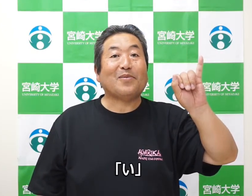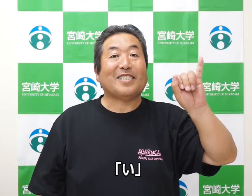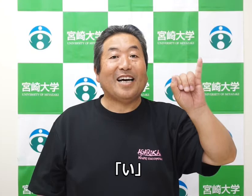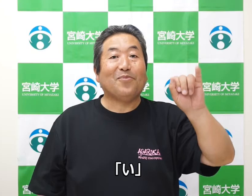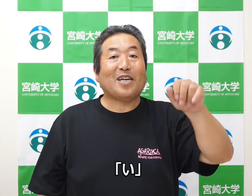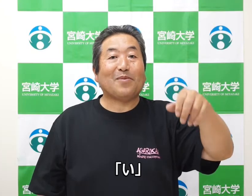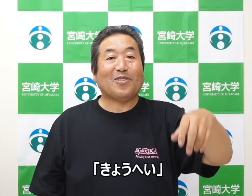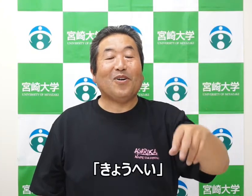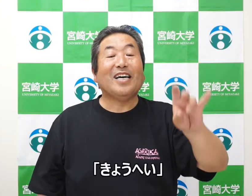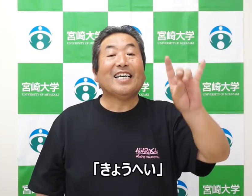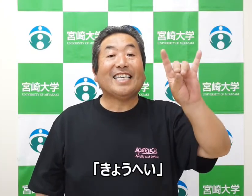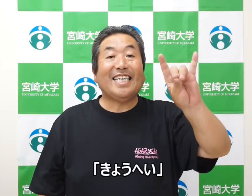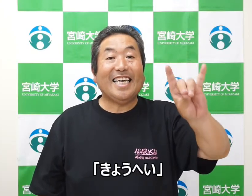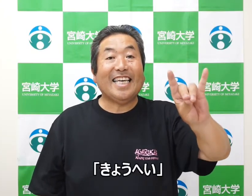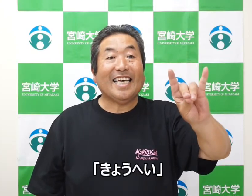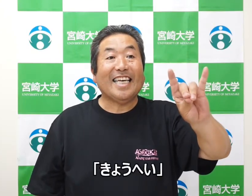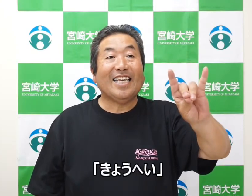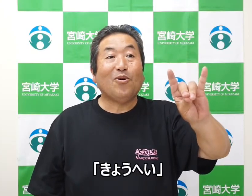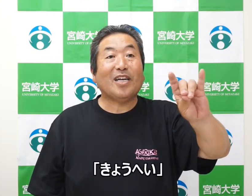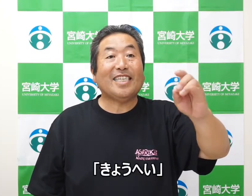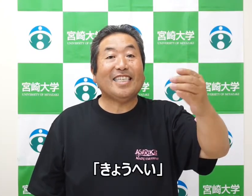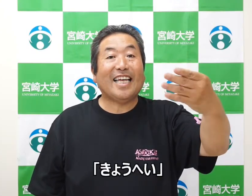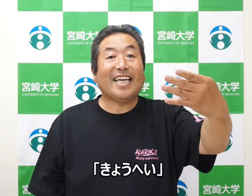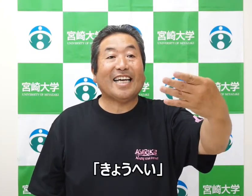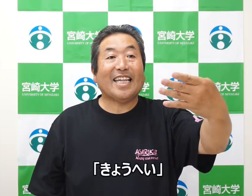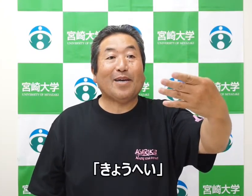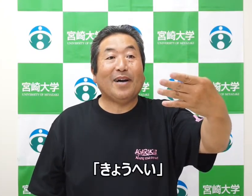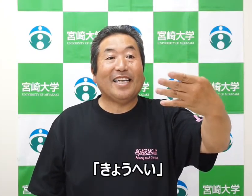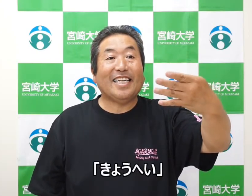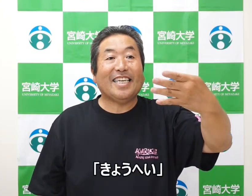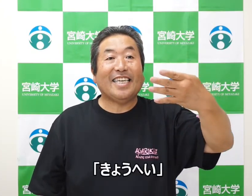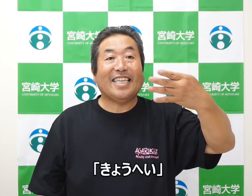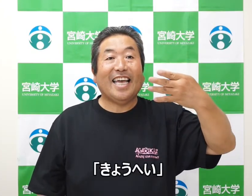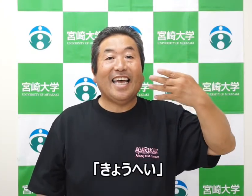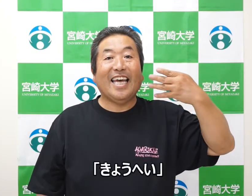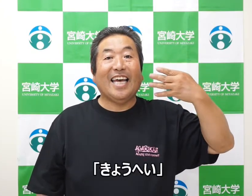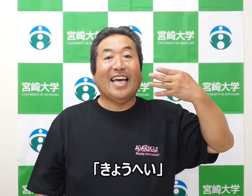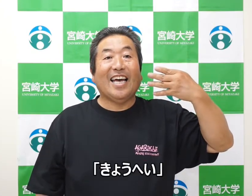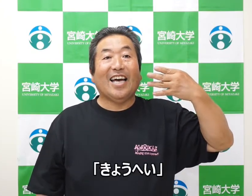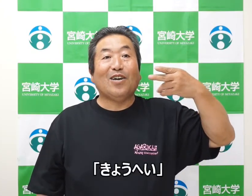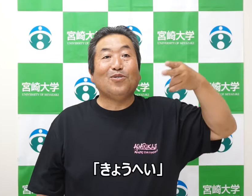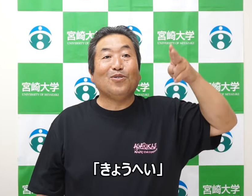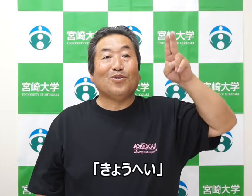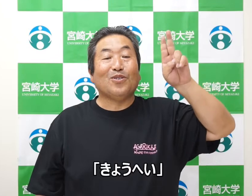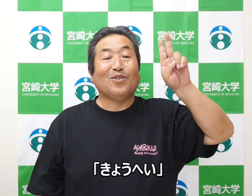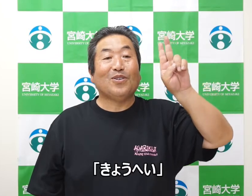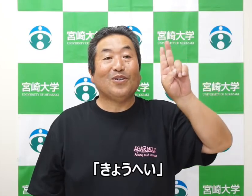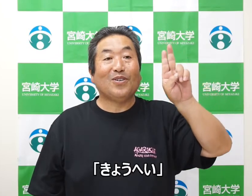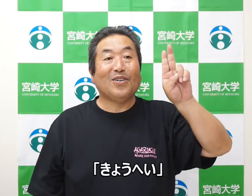ました？もう一回いきますよ。き、よが小さいから手前に引いて、う、